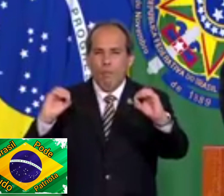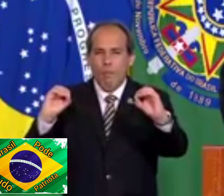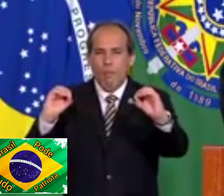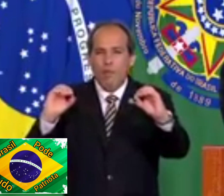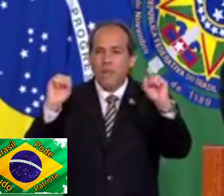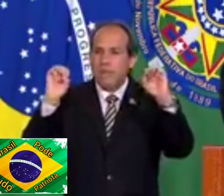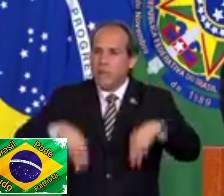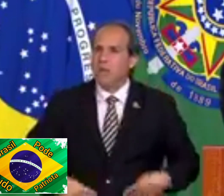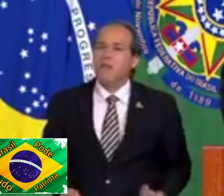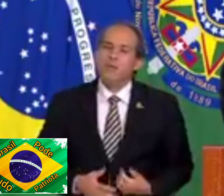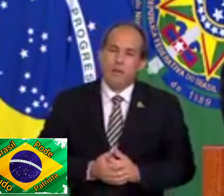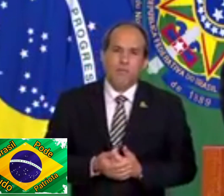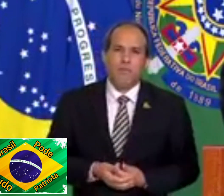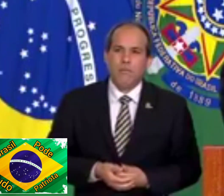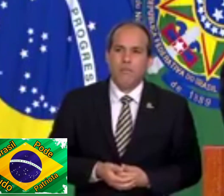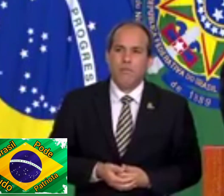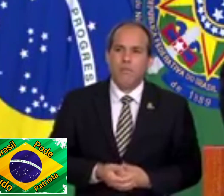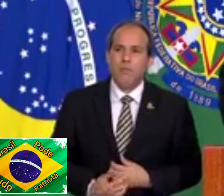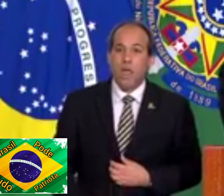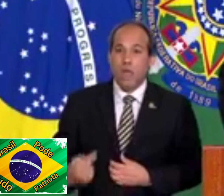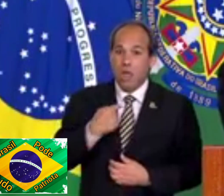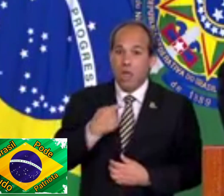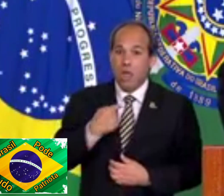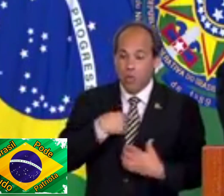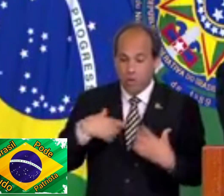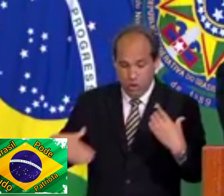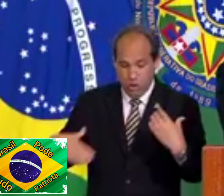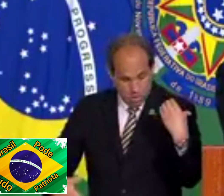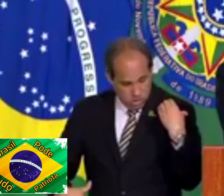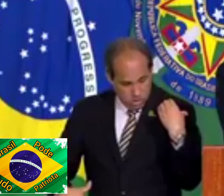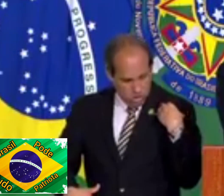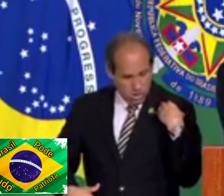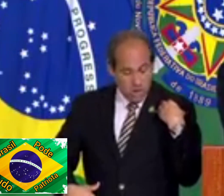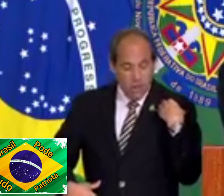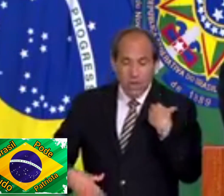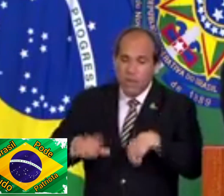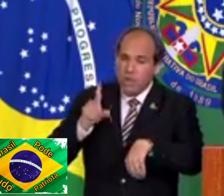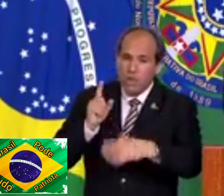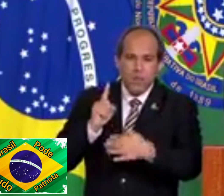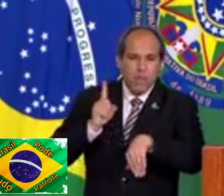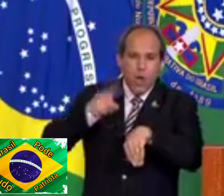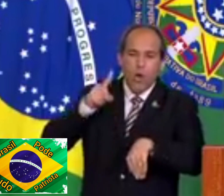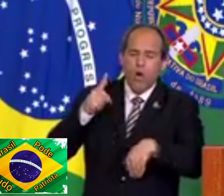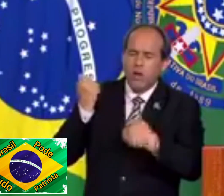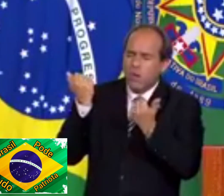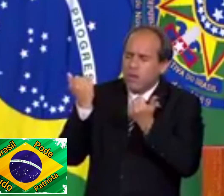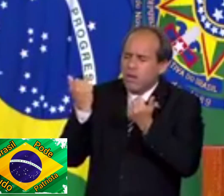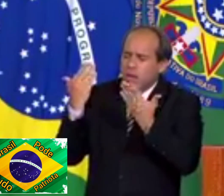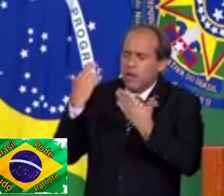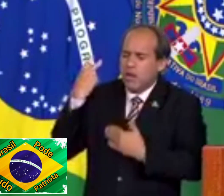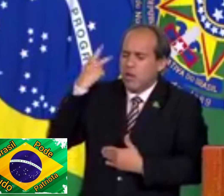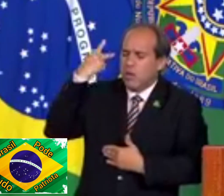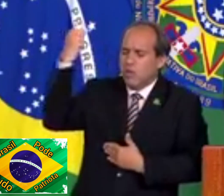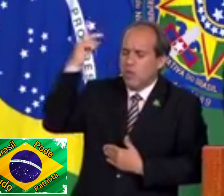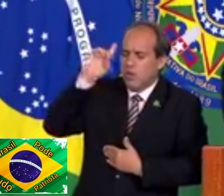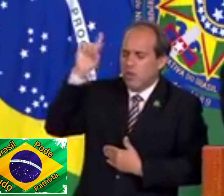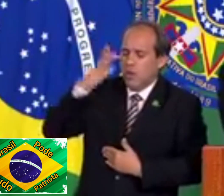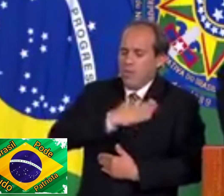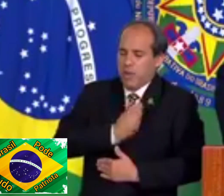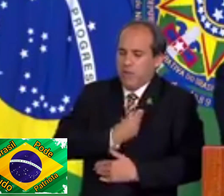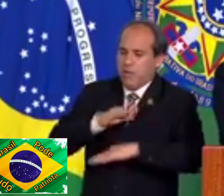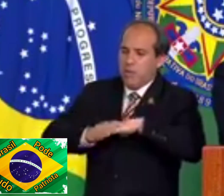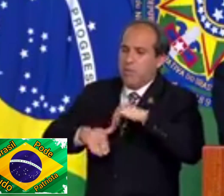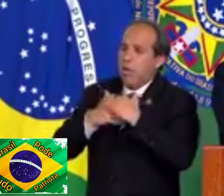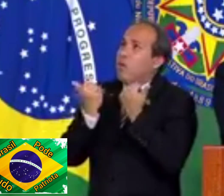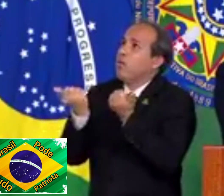Quando assumi a presidência, entreguei na mão de Deus a minha vida. Tudo